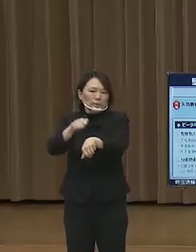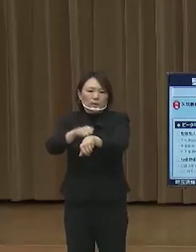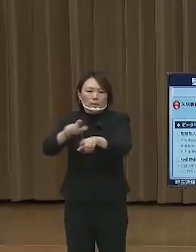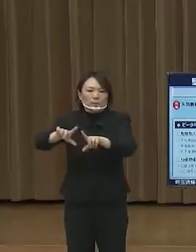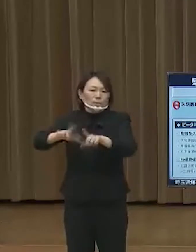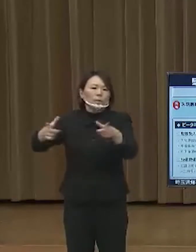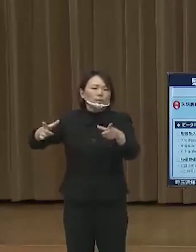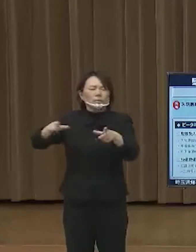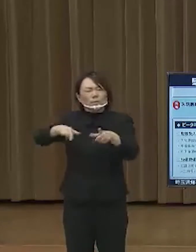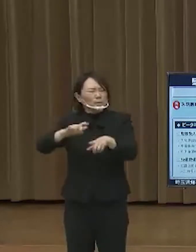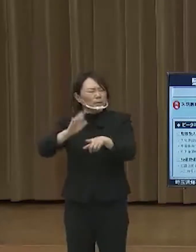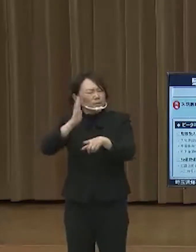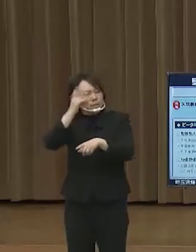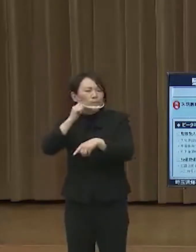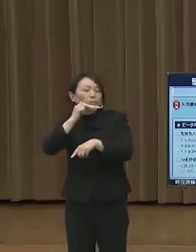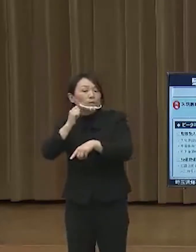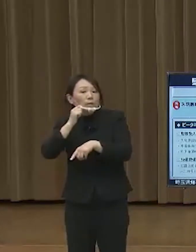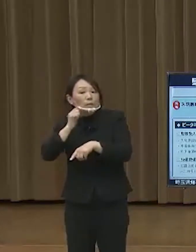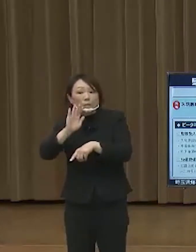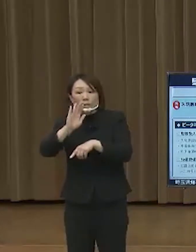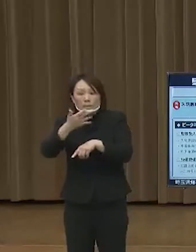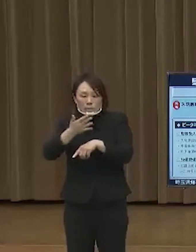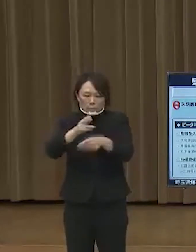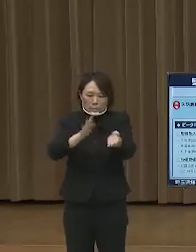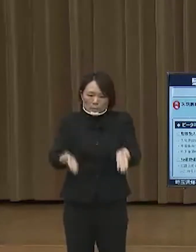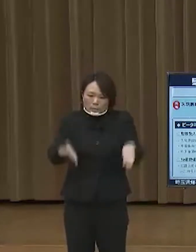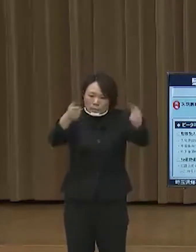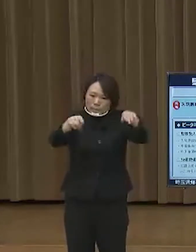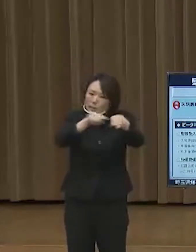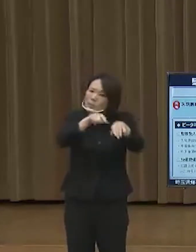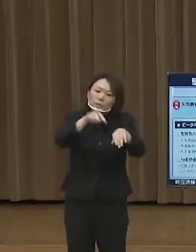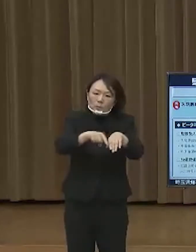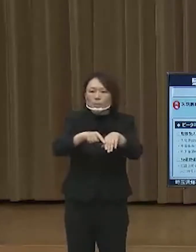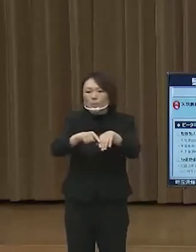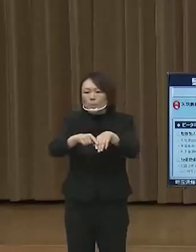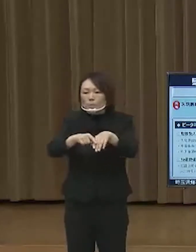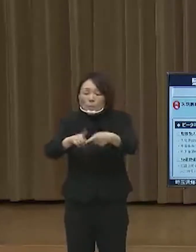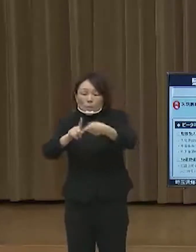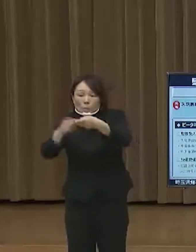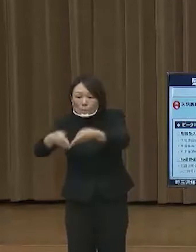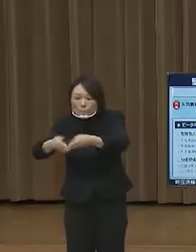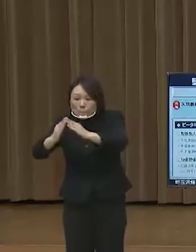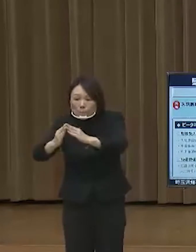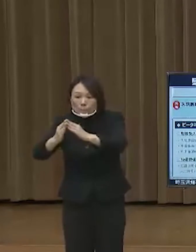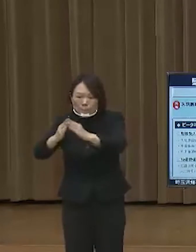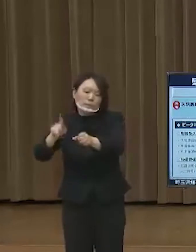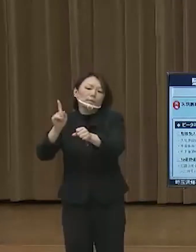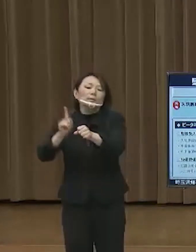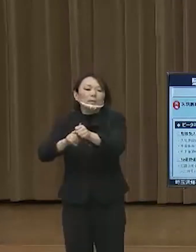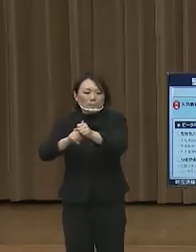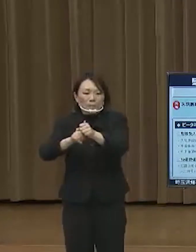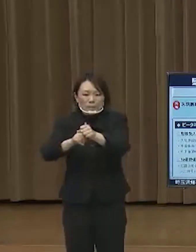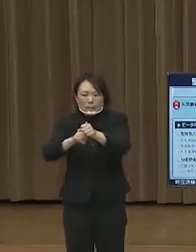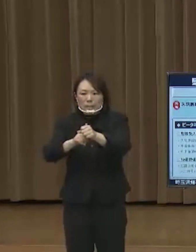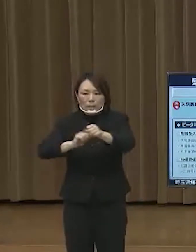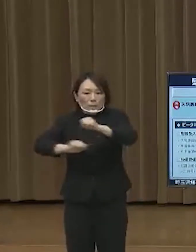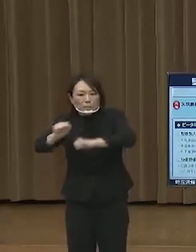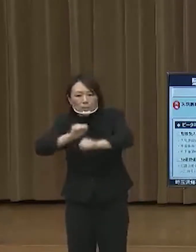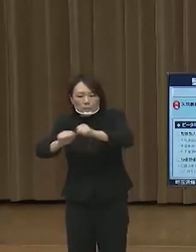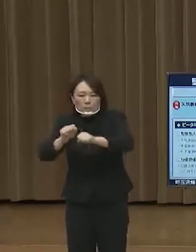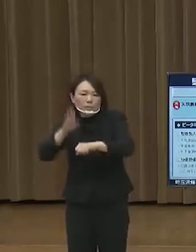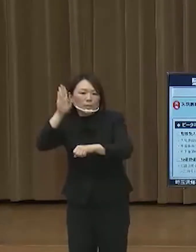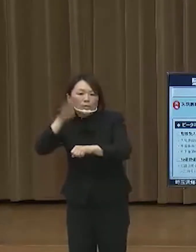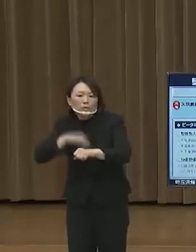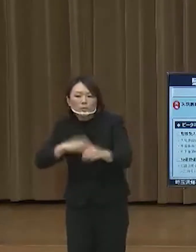かつ運用がより容易で効率的になるような制度を考えたということで、